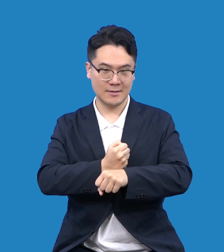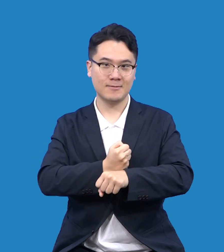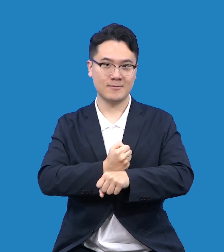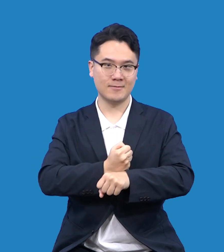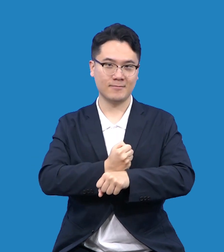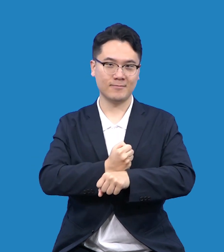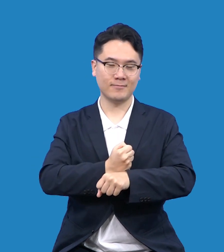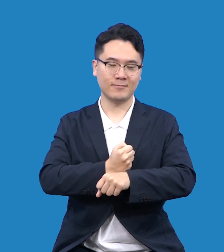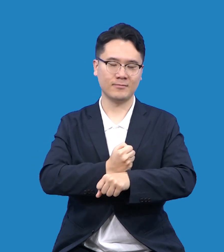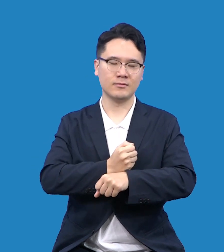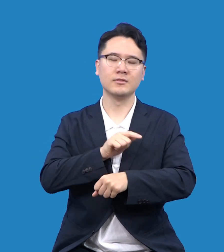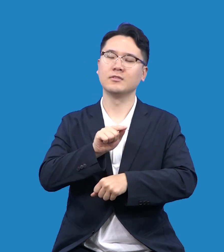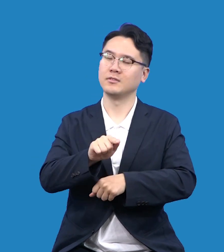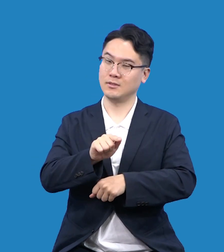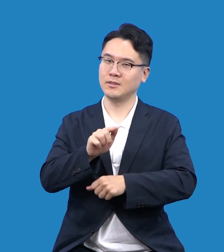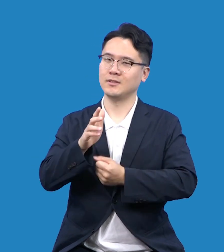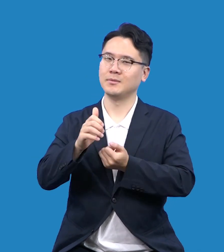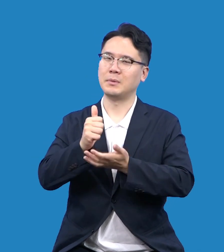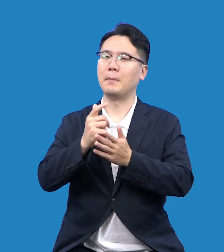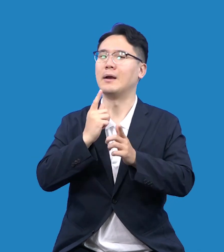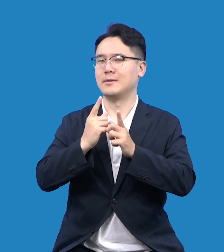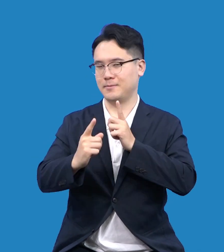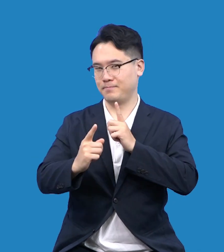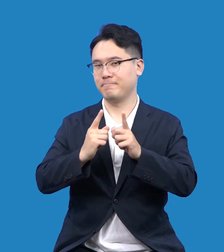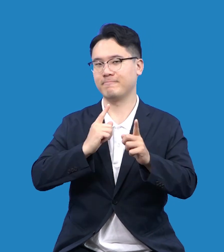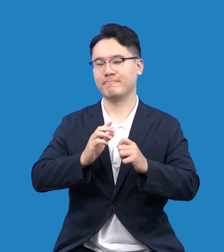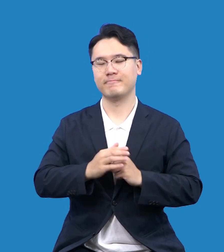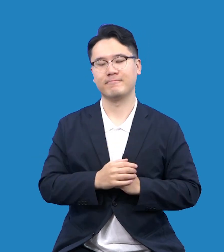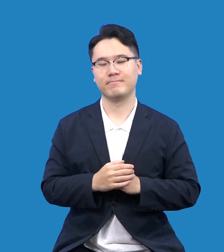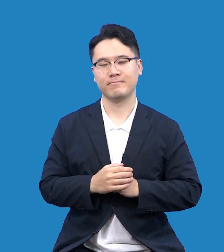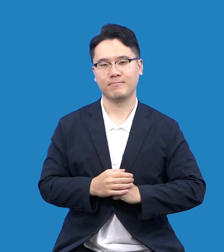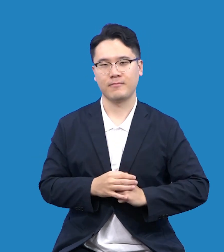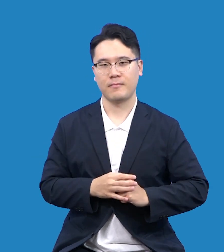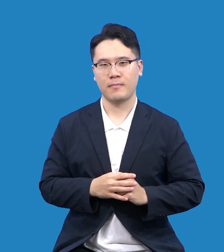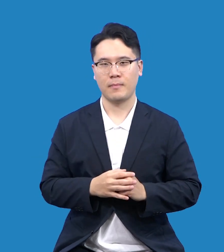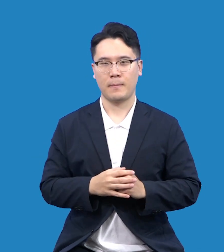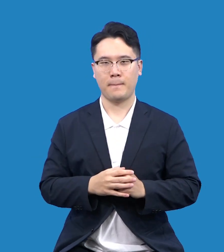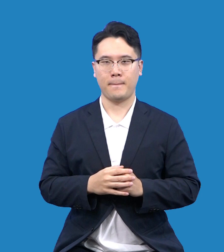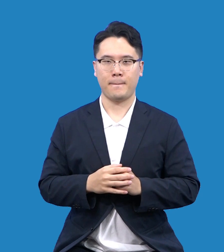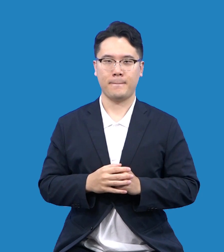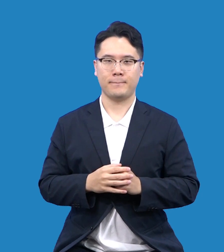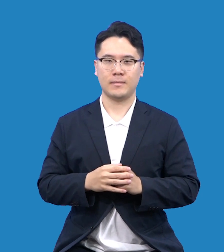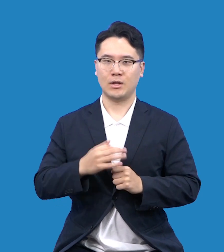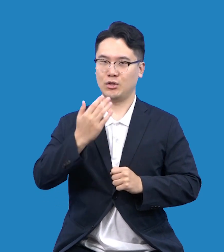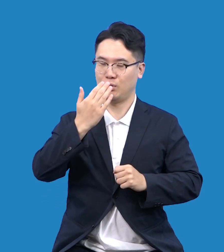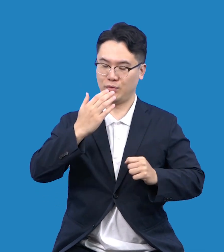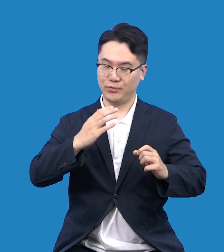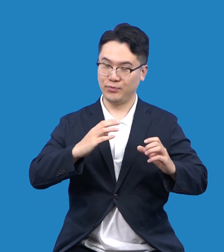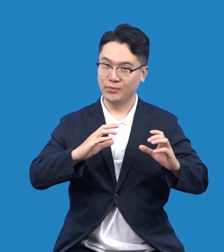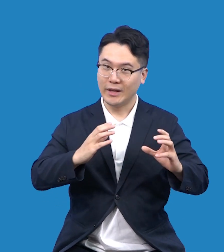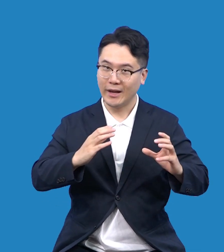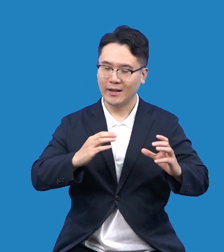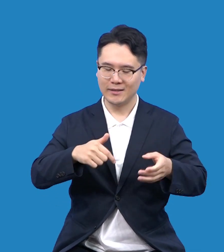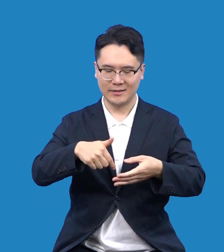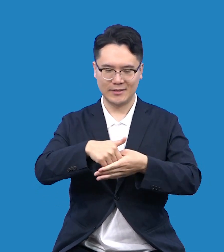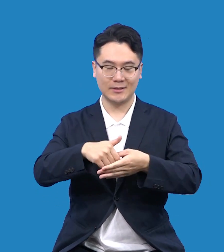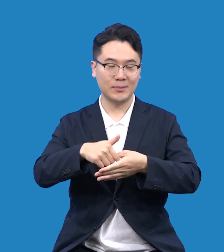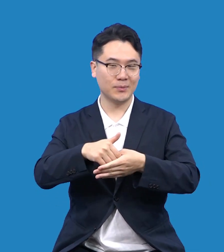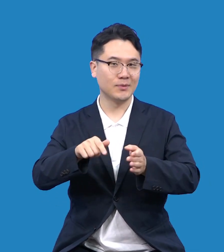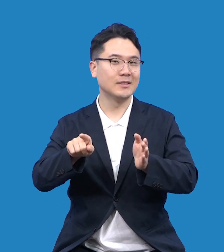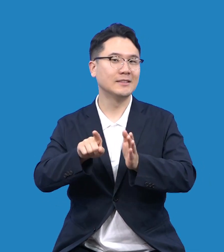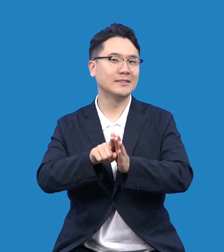것입니다. 그래서 흔히 유대 기독교 신앙, 흔히 우리가